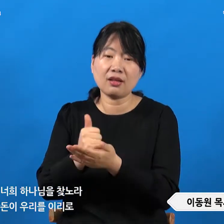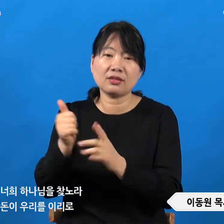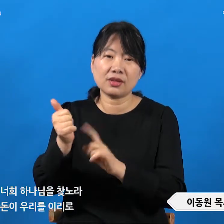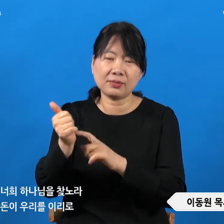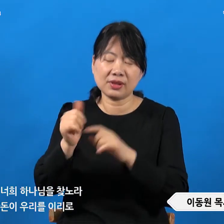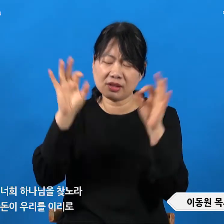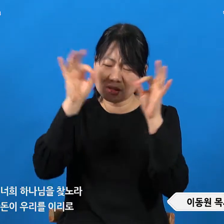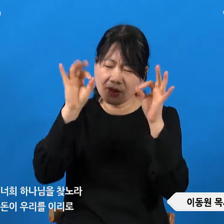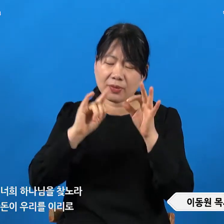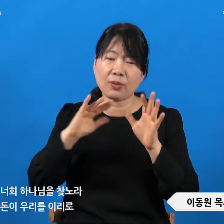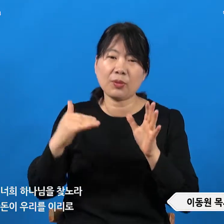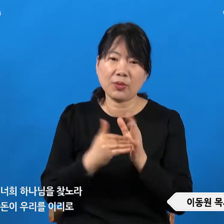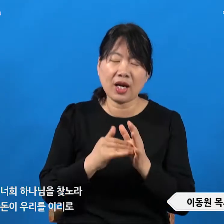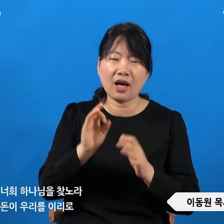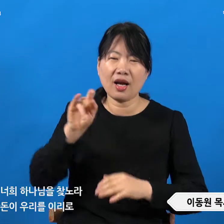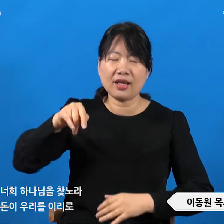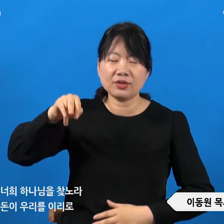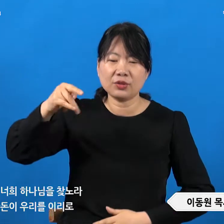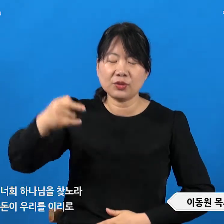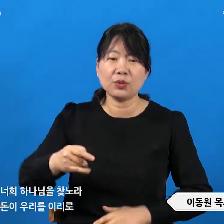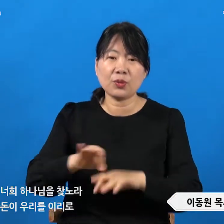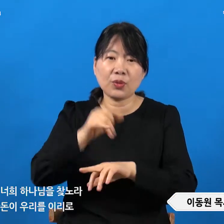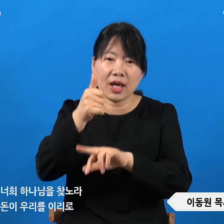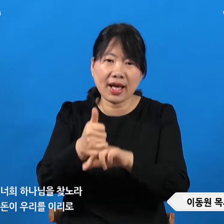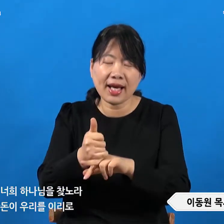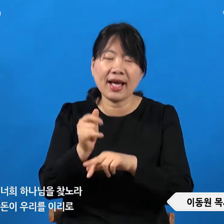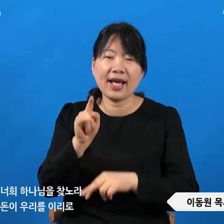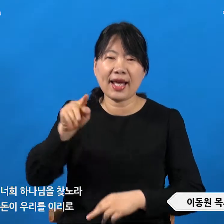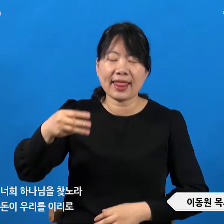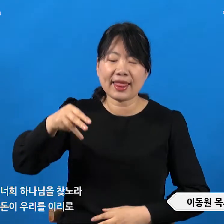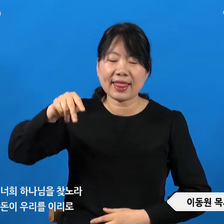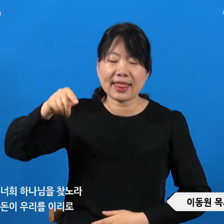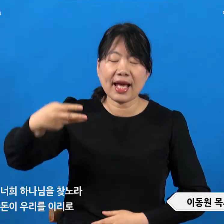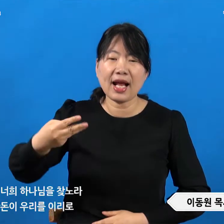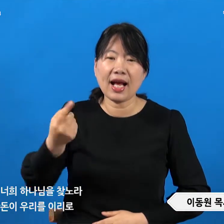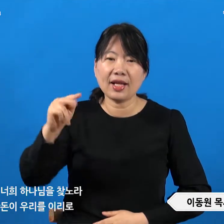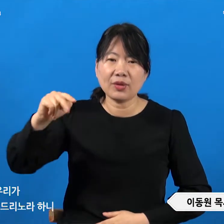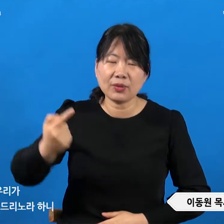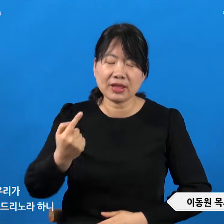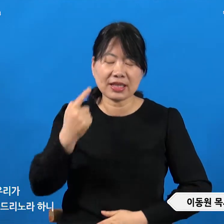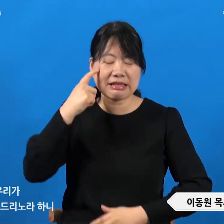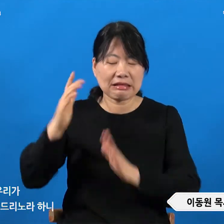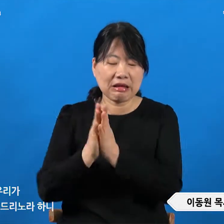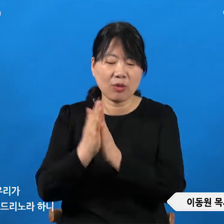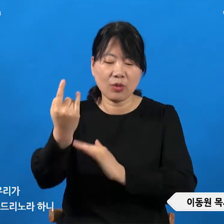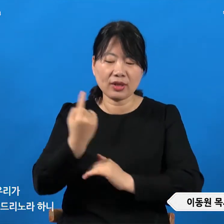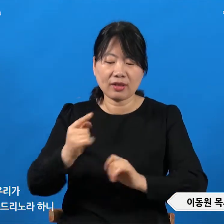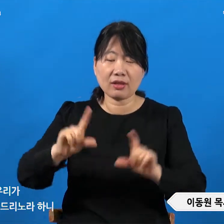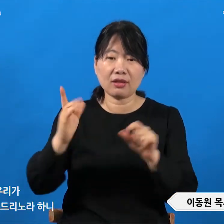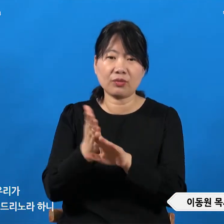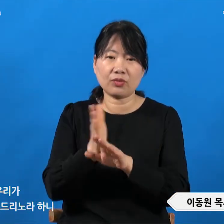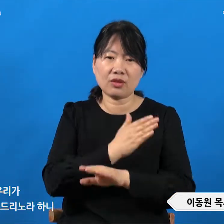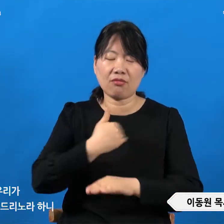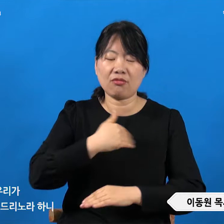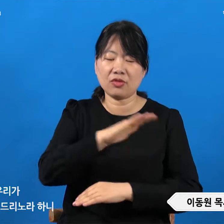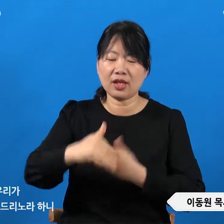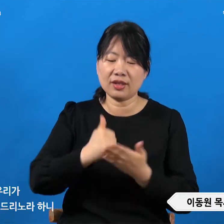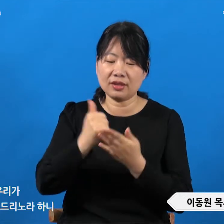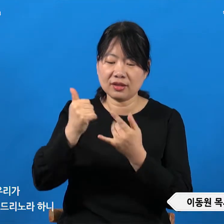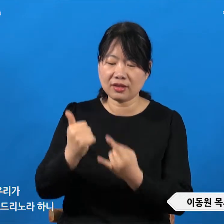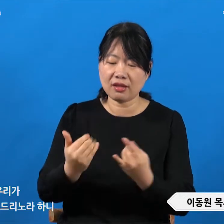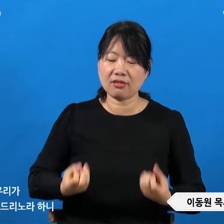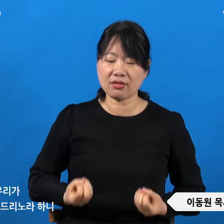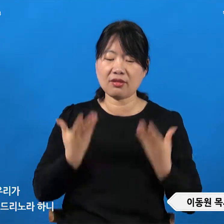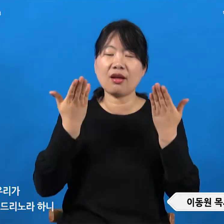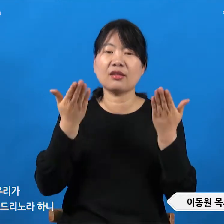하나님을 찾노라. 아수르 왕 에살하돈이 우리를 이리로 오게 한 날부터 우리가 하나님께